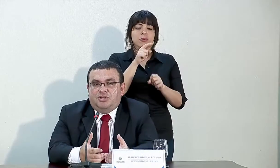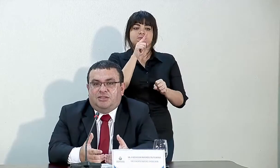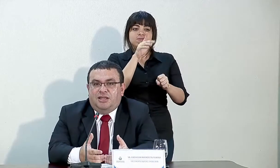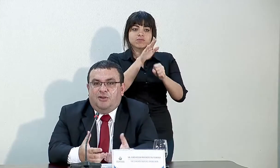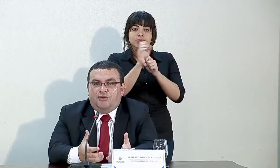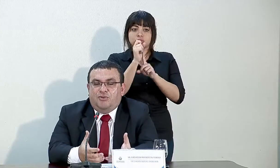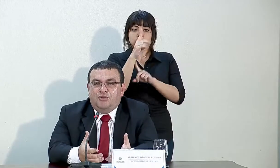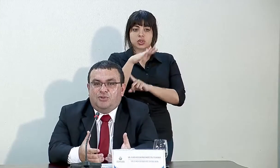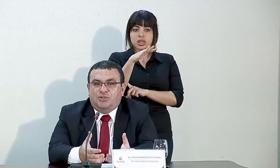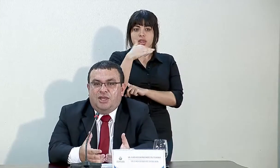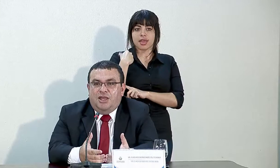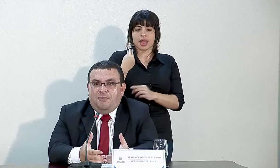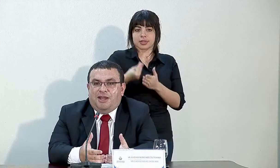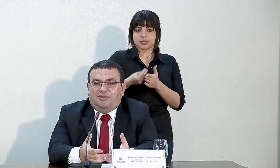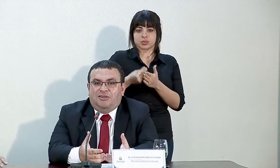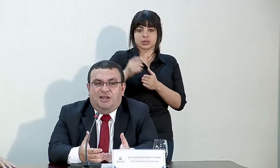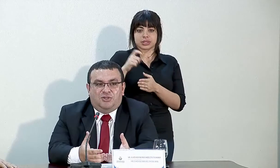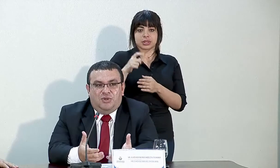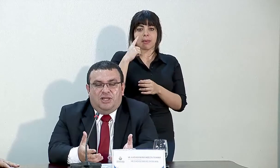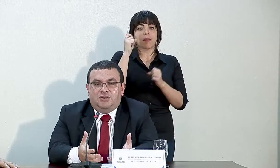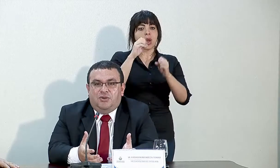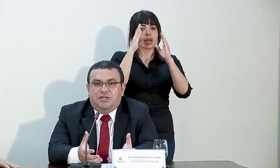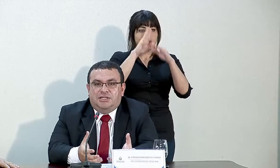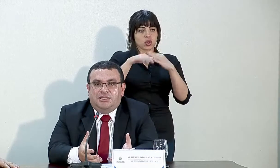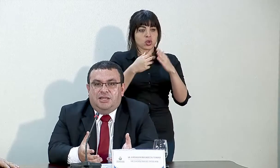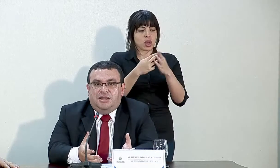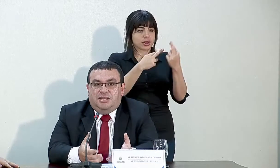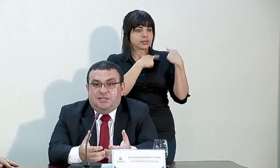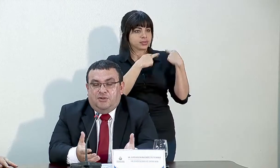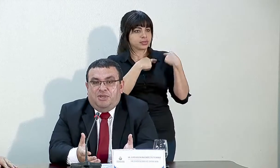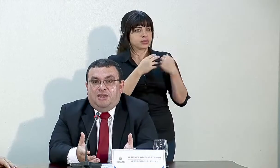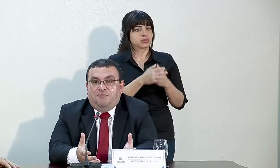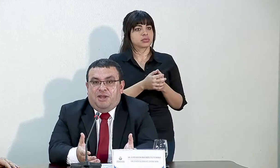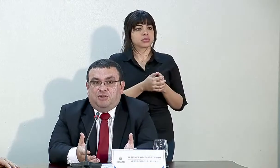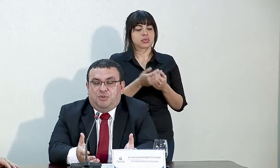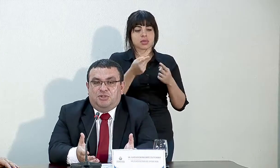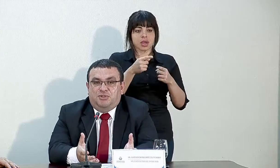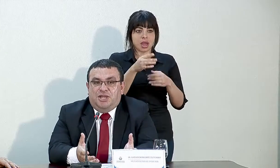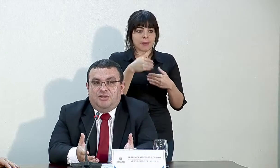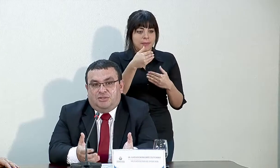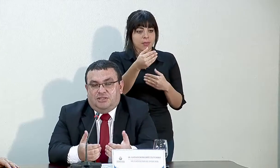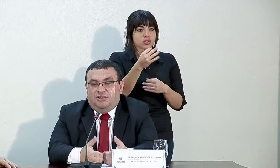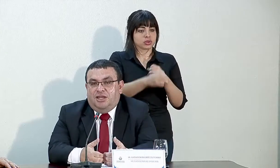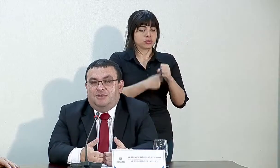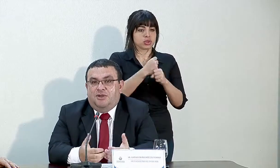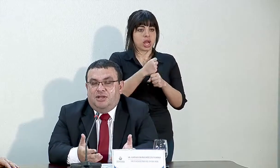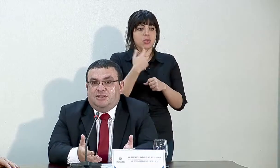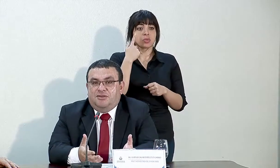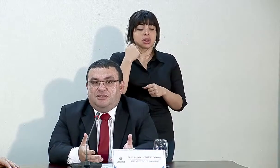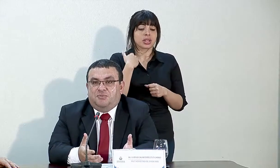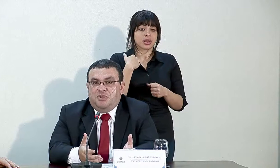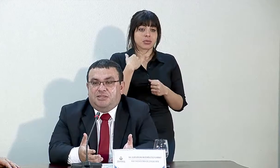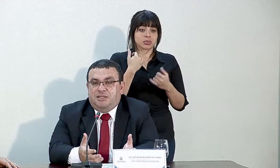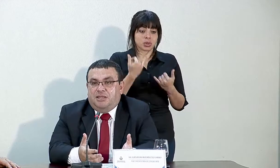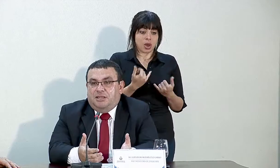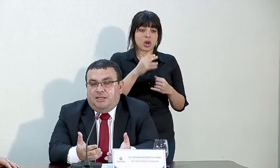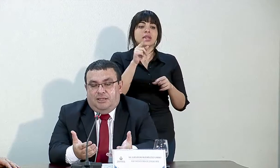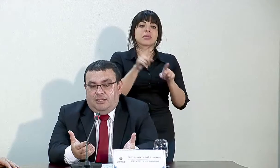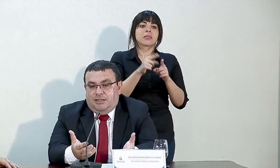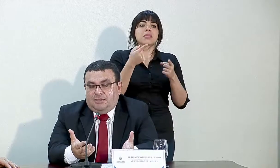que la sociedad tenga los recursos para atender las obligaciones que se nos vienen para los próximos años, las que tenemos ahora y las que vienen